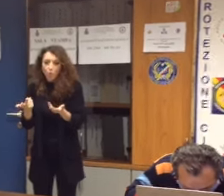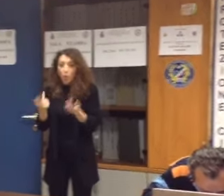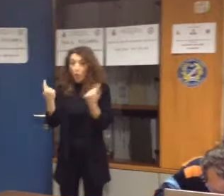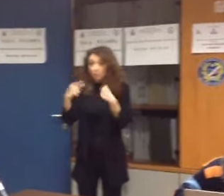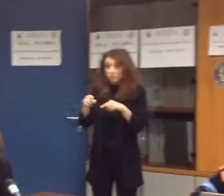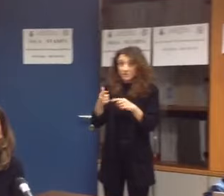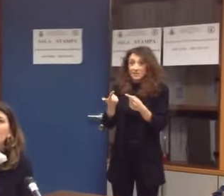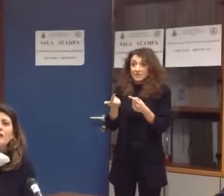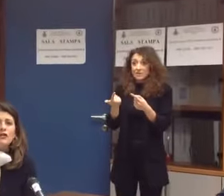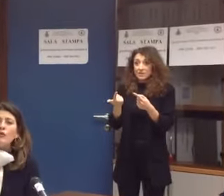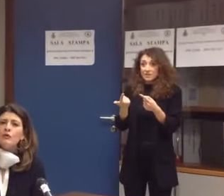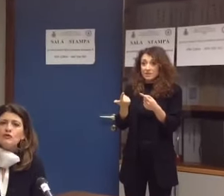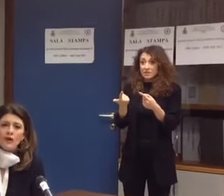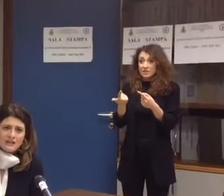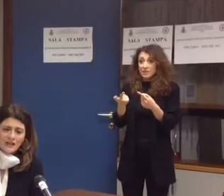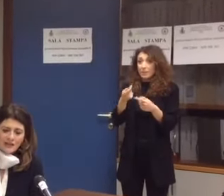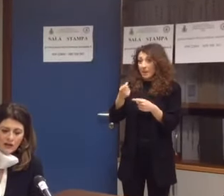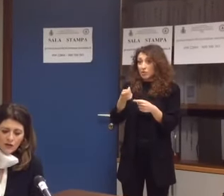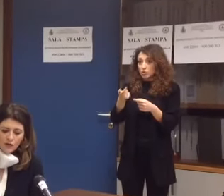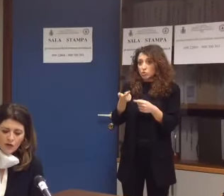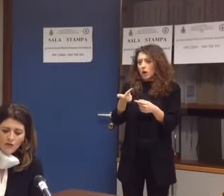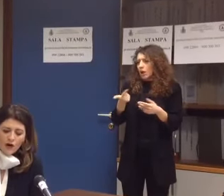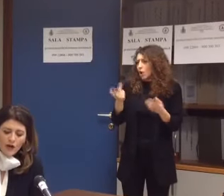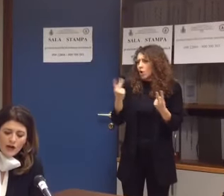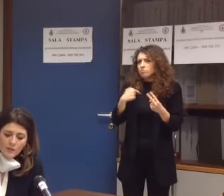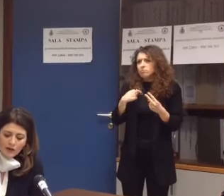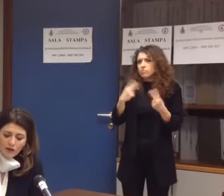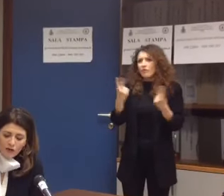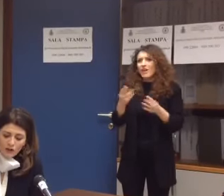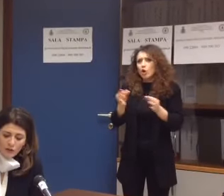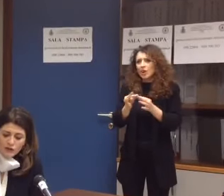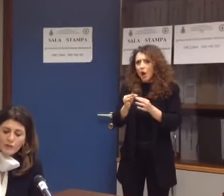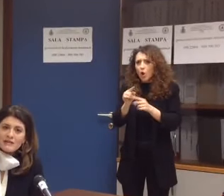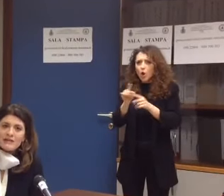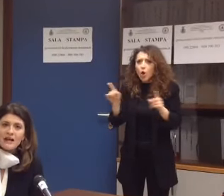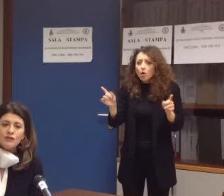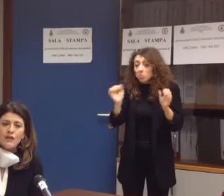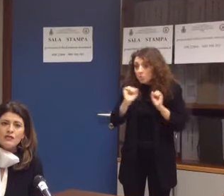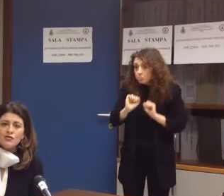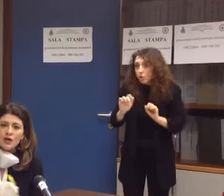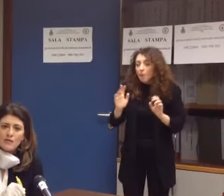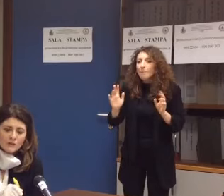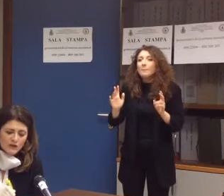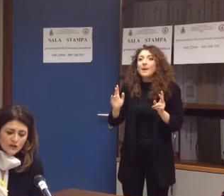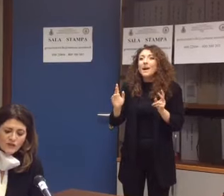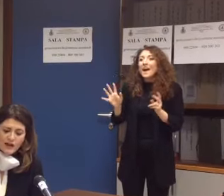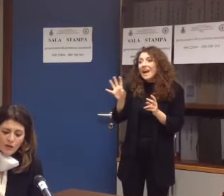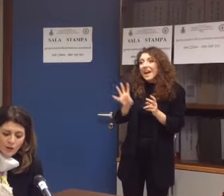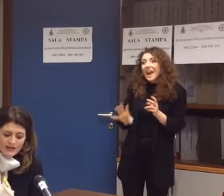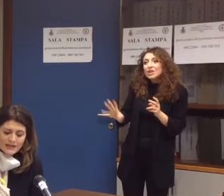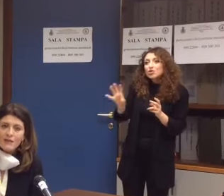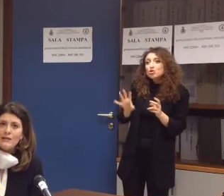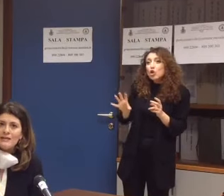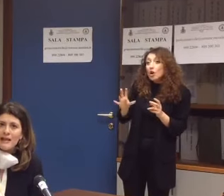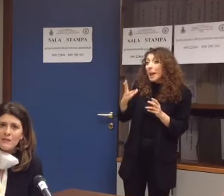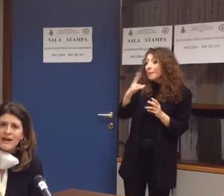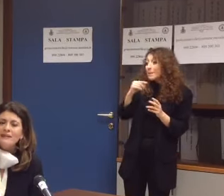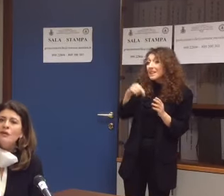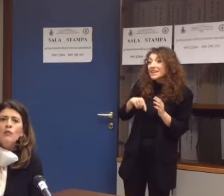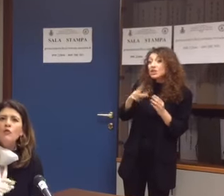di prestazione, io posso essere d'accordo con voi, però in questo passaggio la Regione mi specifica